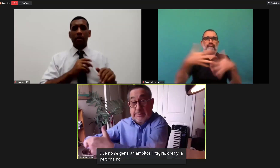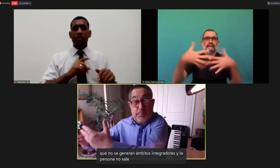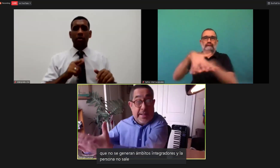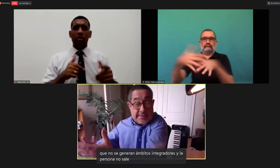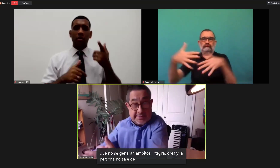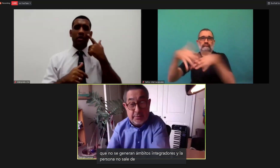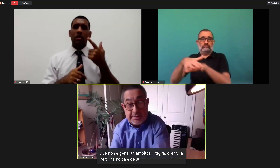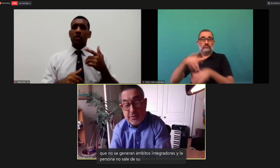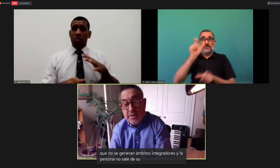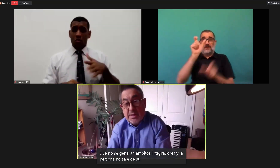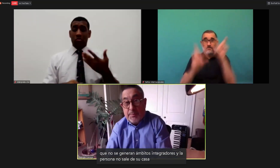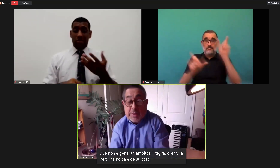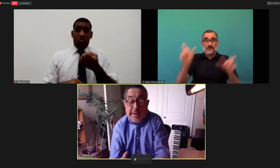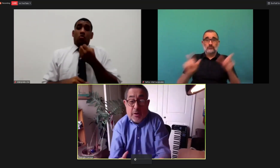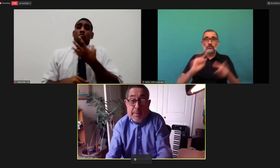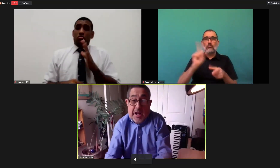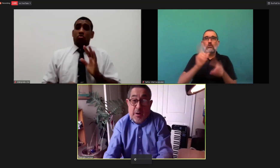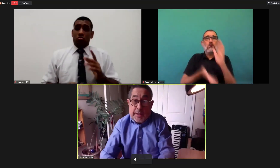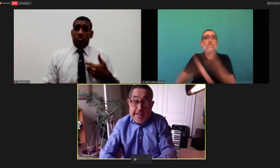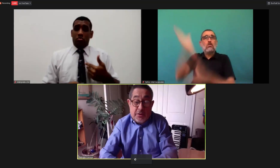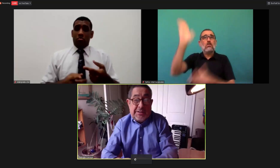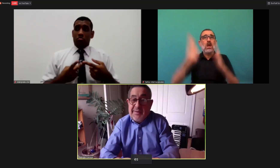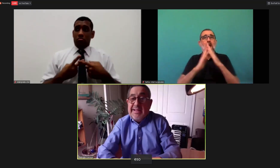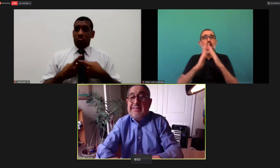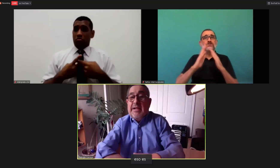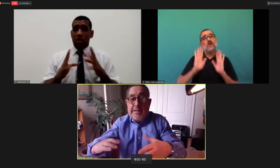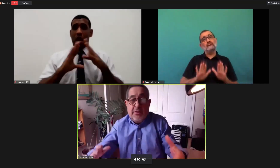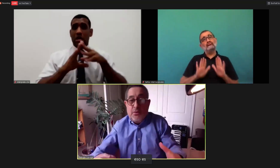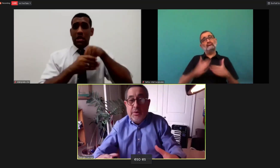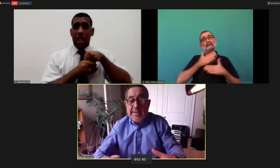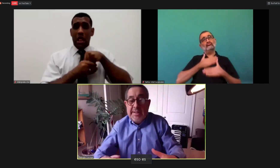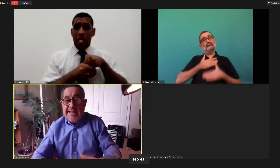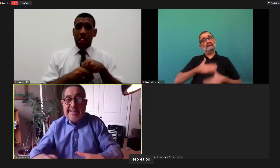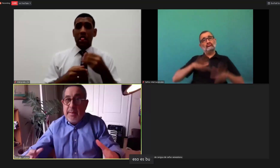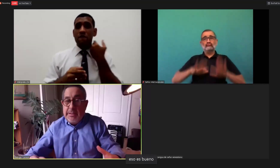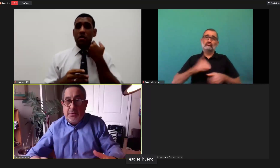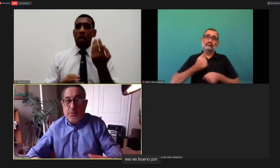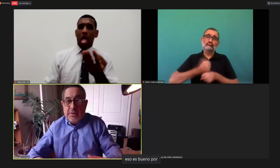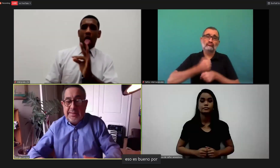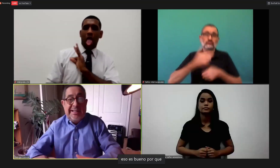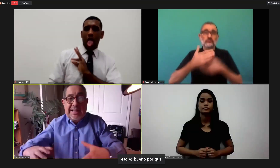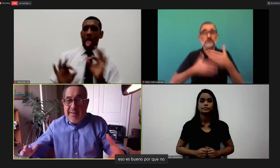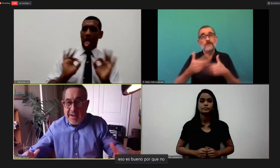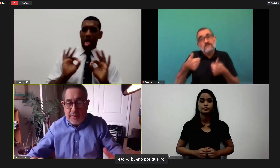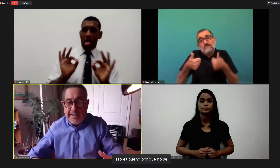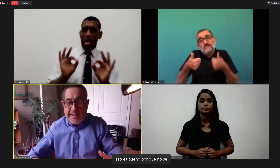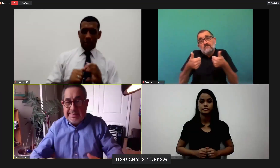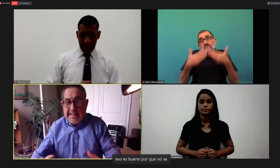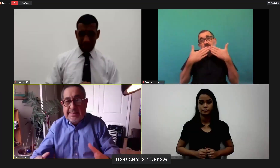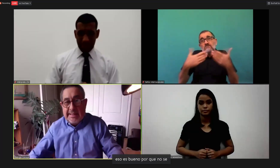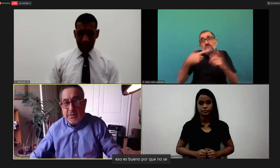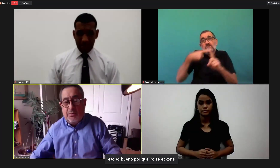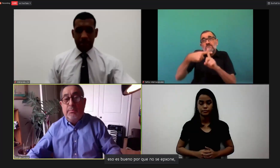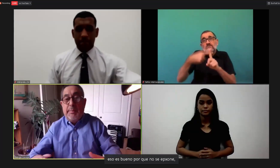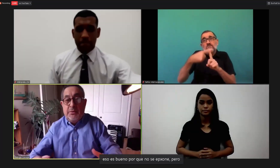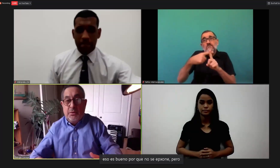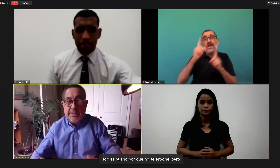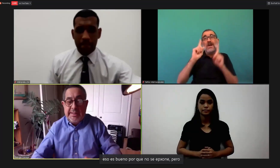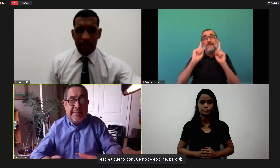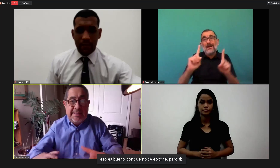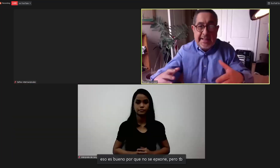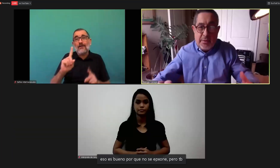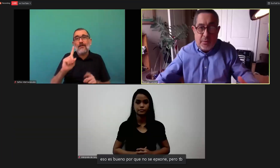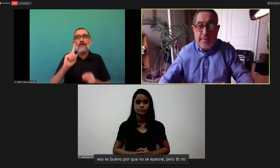tiene que exponerse, ¿no es cierto? Pero también es complicado porque no se va desarrollando este ámbito del trabajo que es tan necesario, un